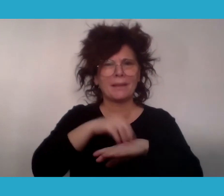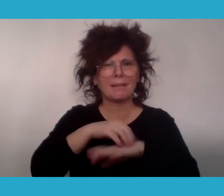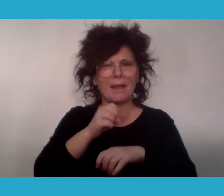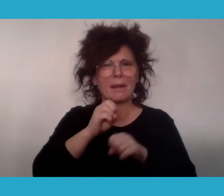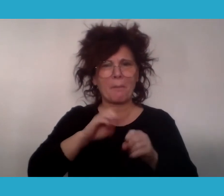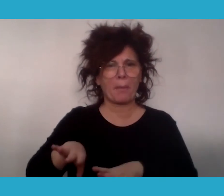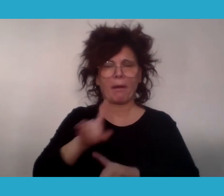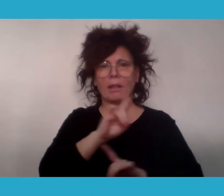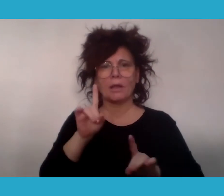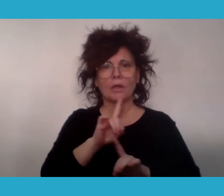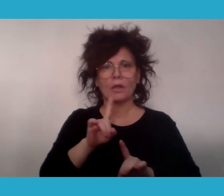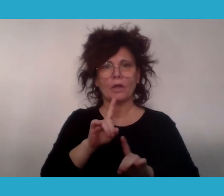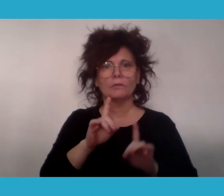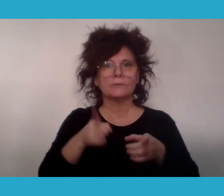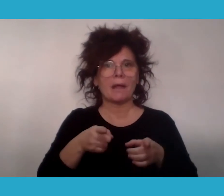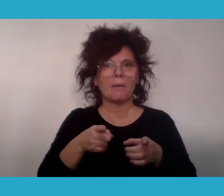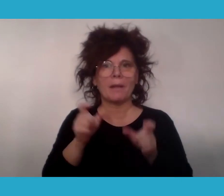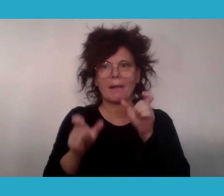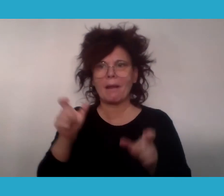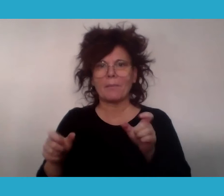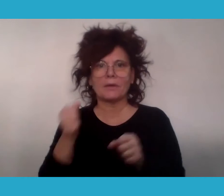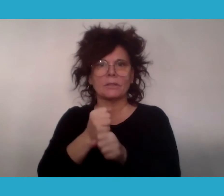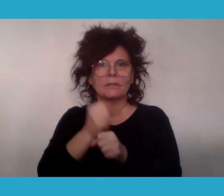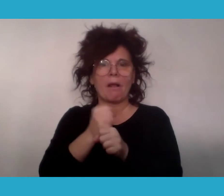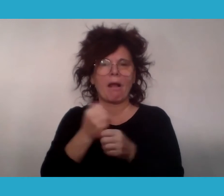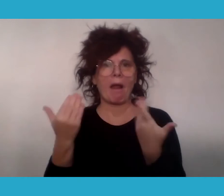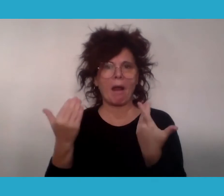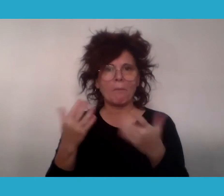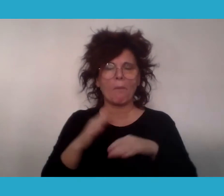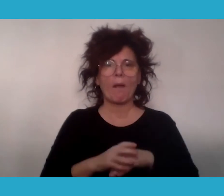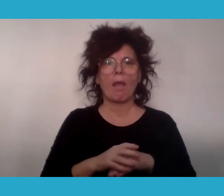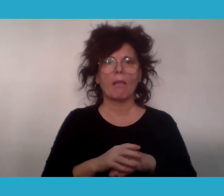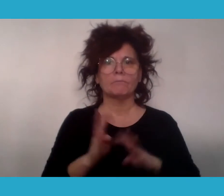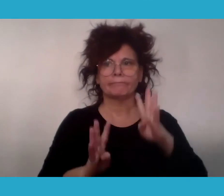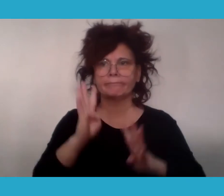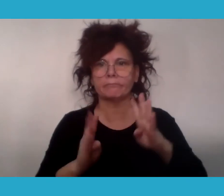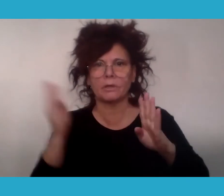sino que se le impide trabajar y realizar actividades productivas, deforestando el monte,